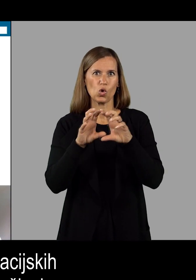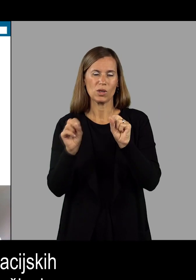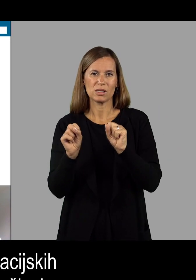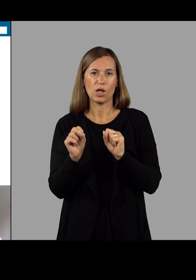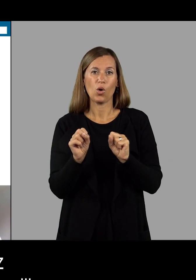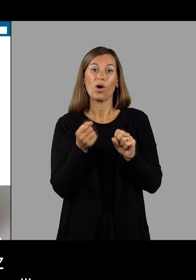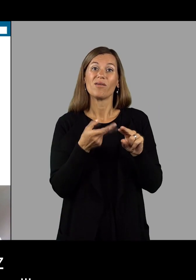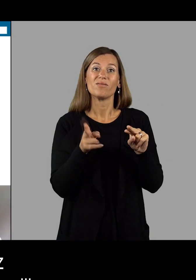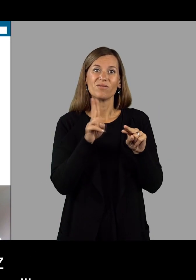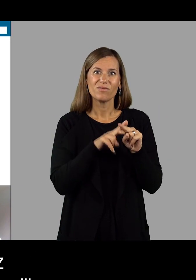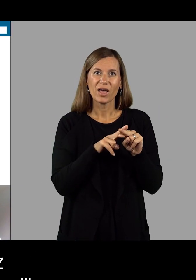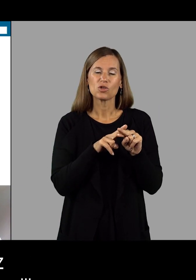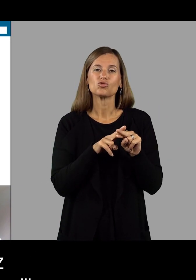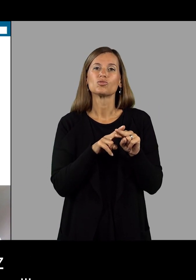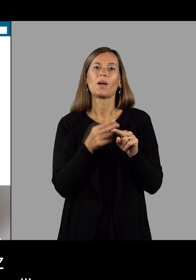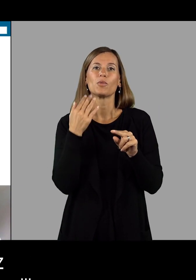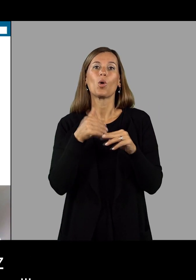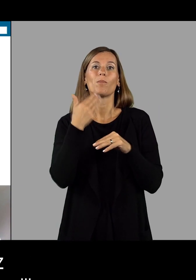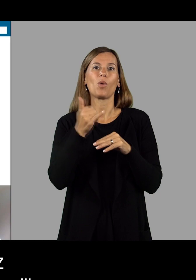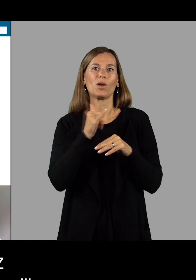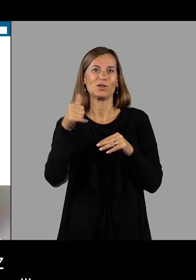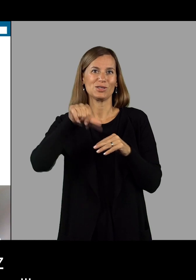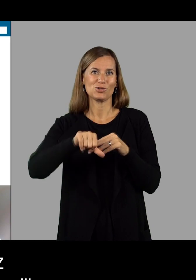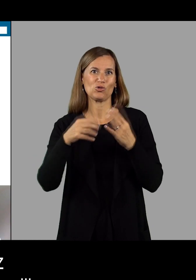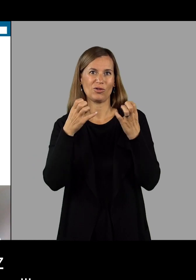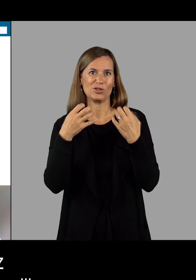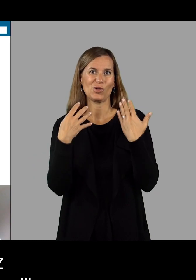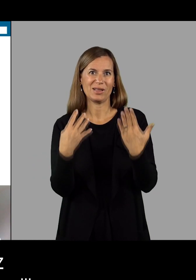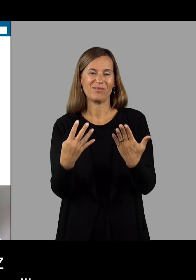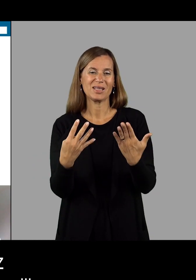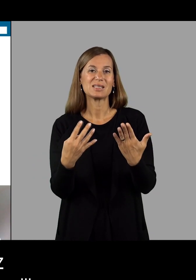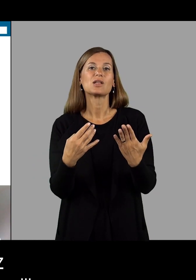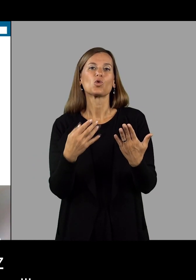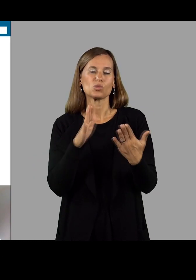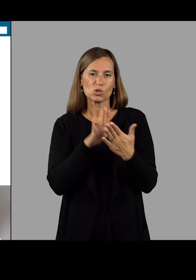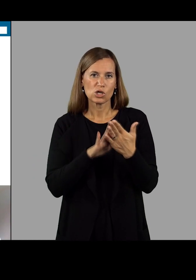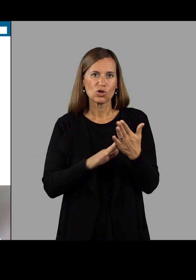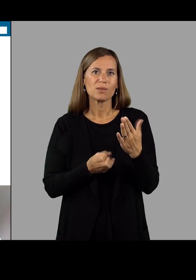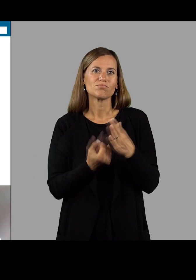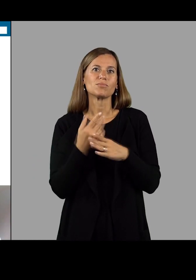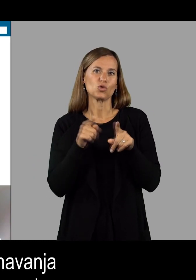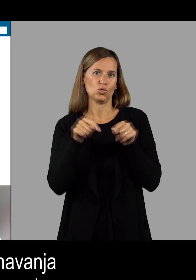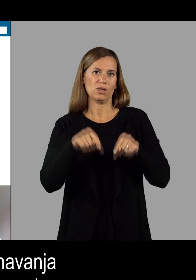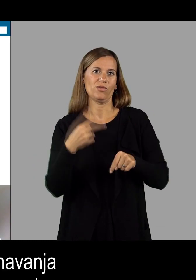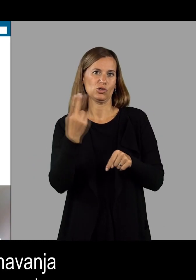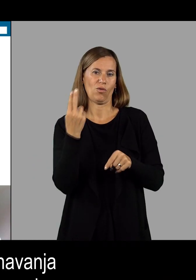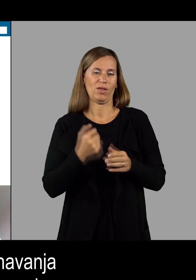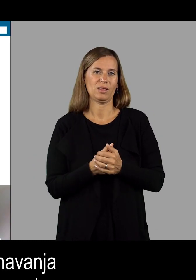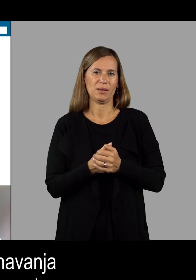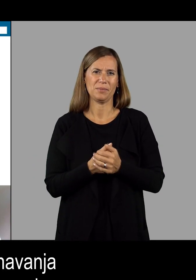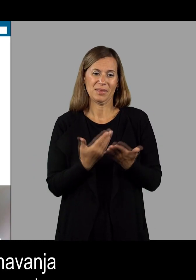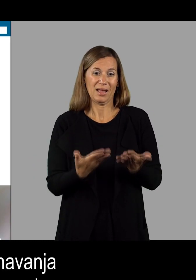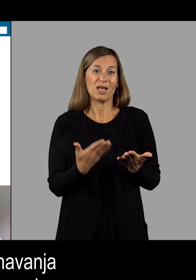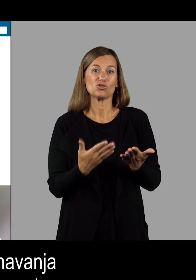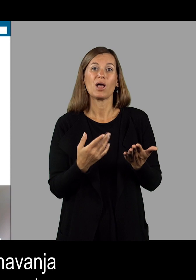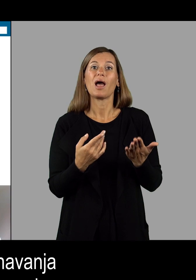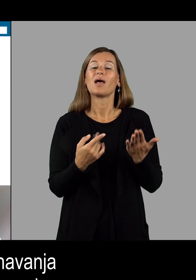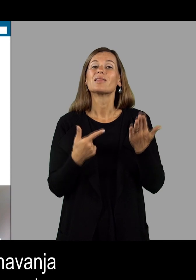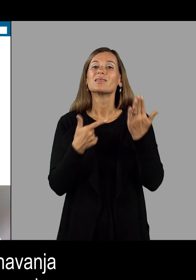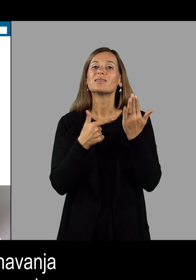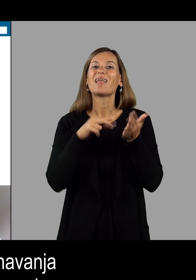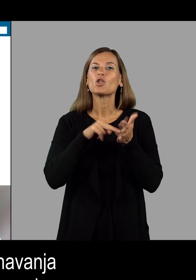pa je doživelo po letu 1990, ko smo z razvojem začeli tudi v Sloveniji. Današnje tehnologije